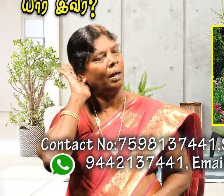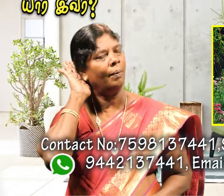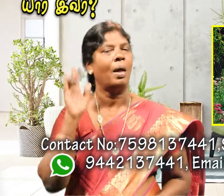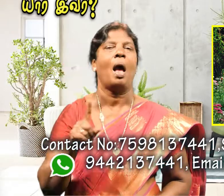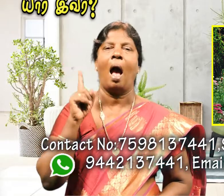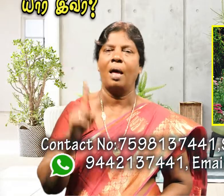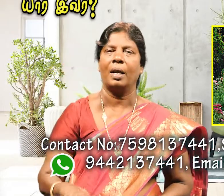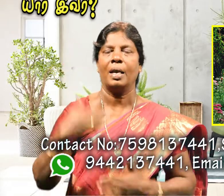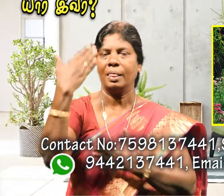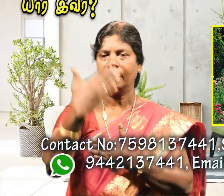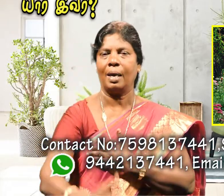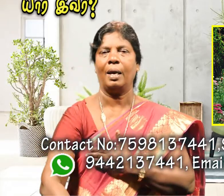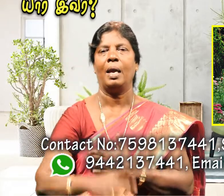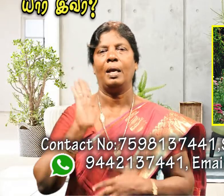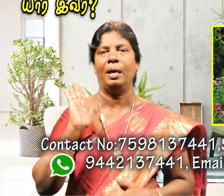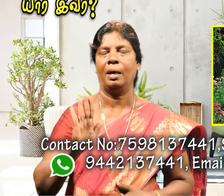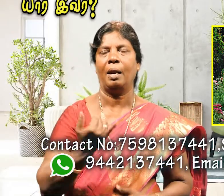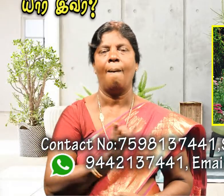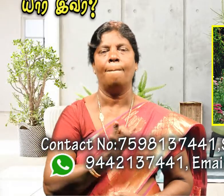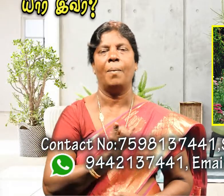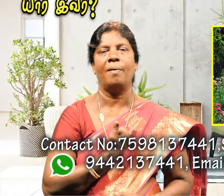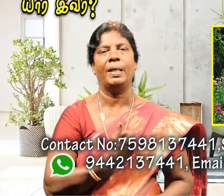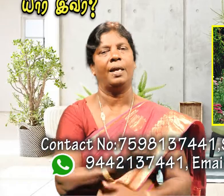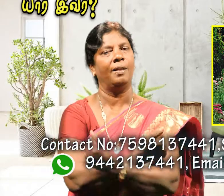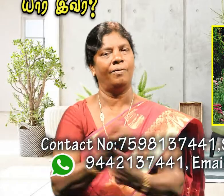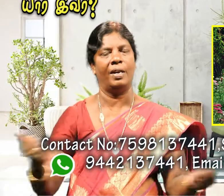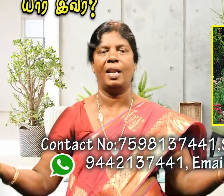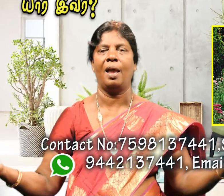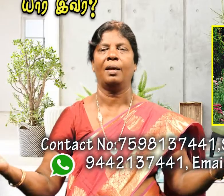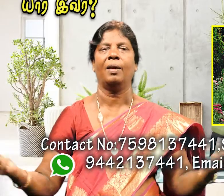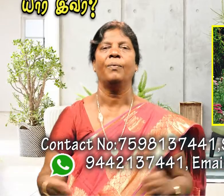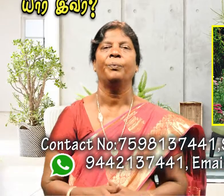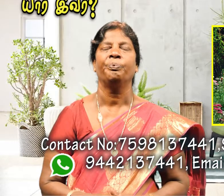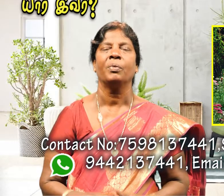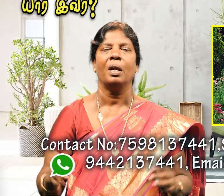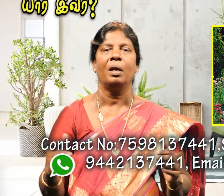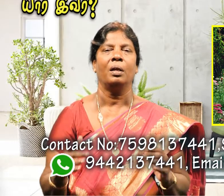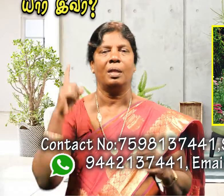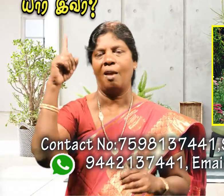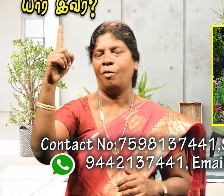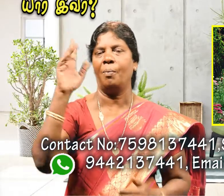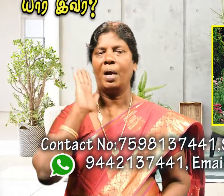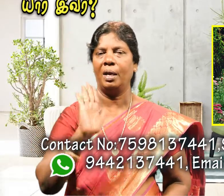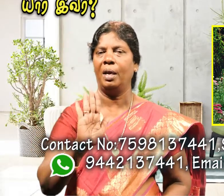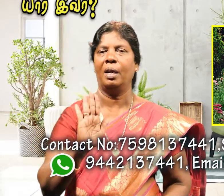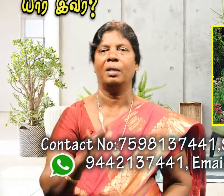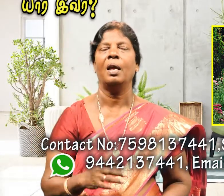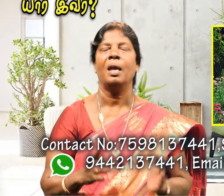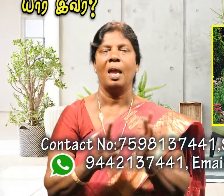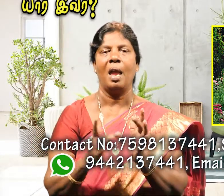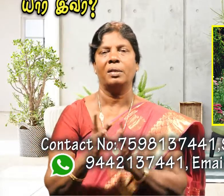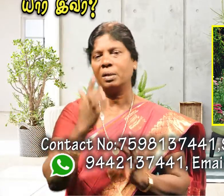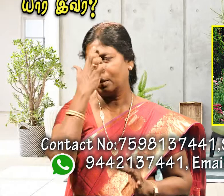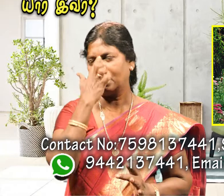கேட்டோம். அதற்கு தடையாயிருக்கிற பாவத்திலிருந்து நம்மை விடுதலையாக்கவே